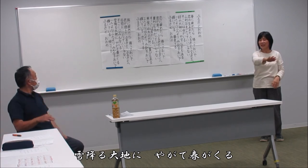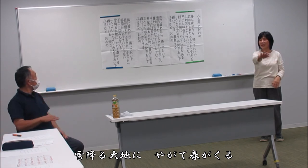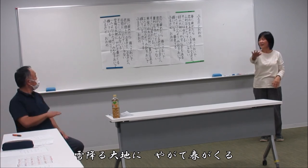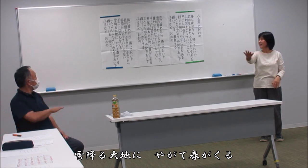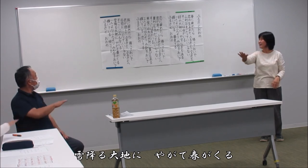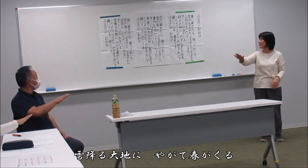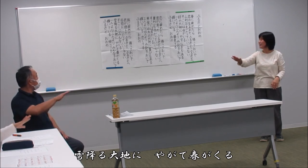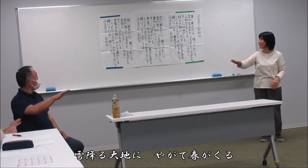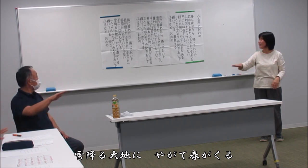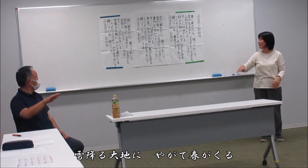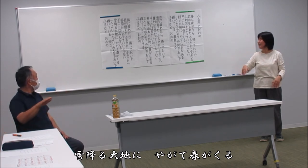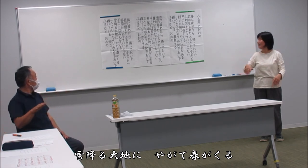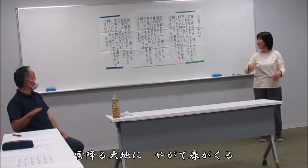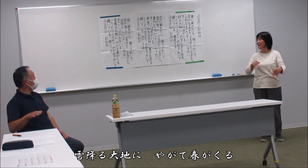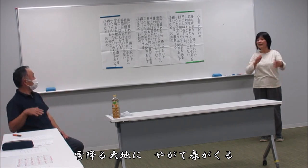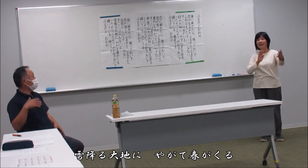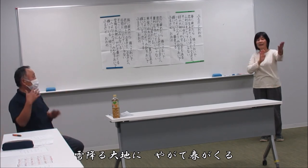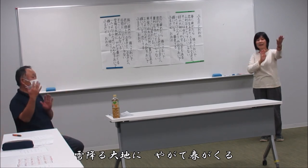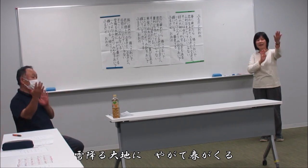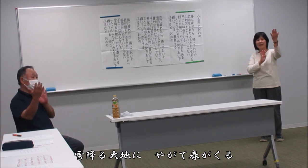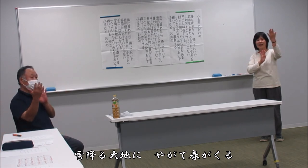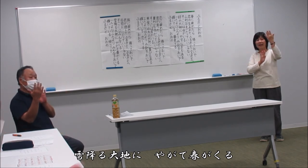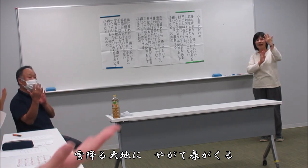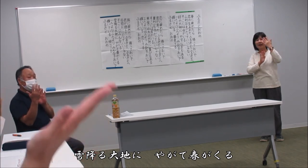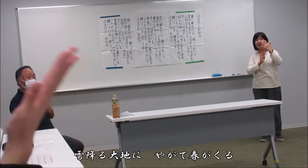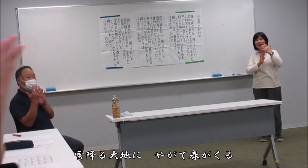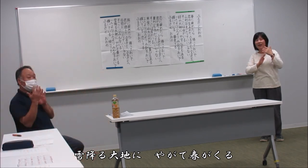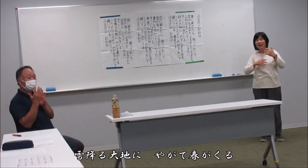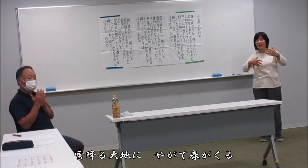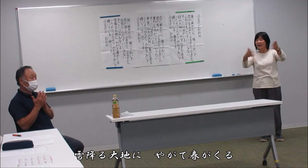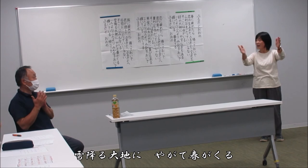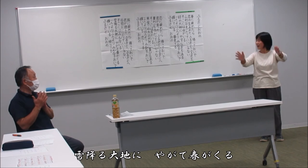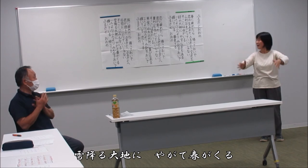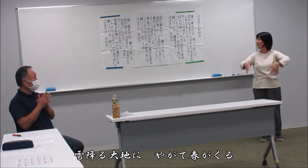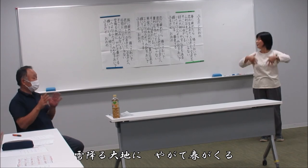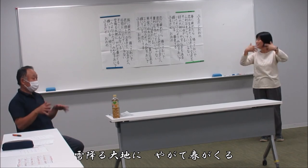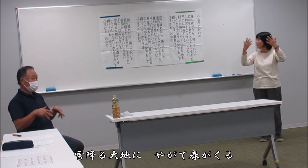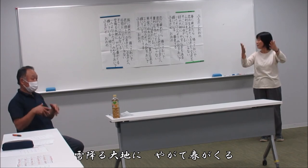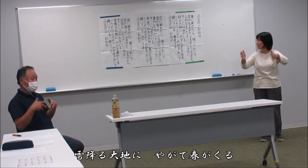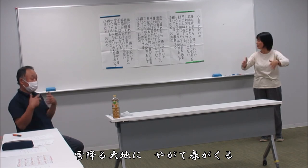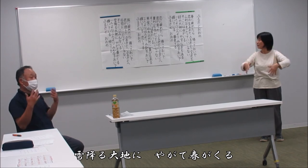やがてあるが